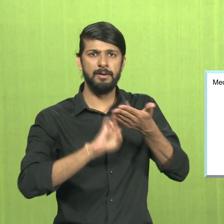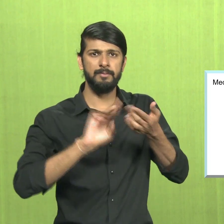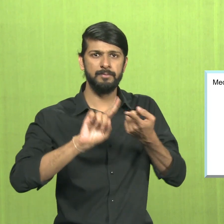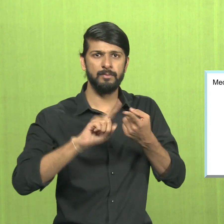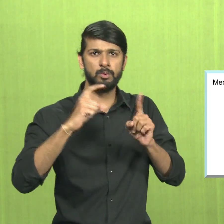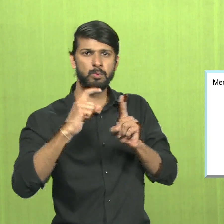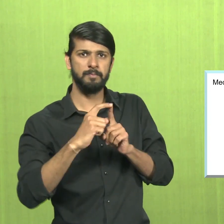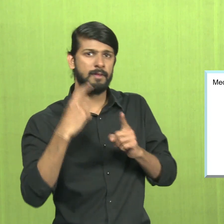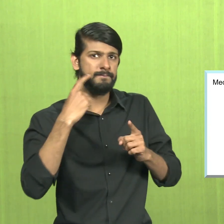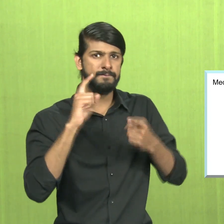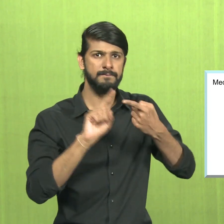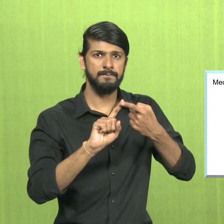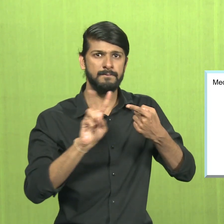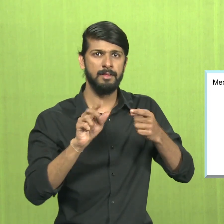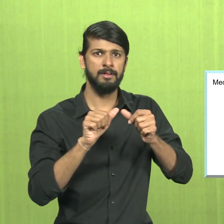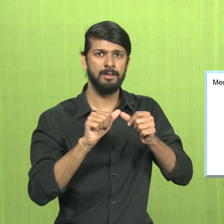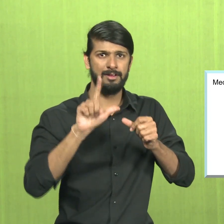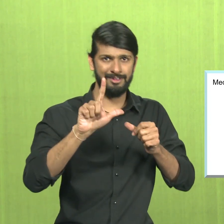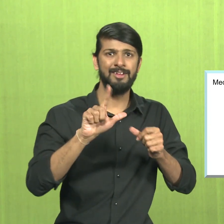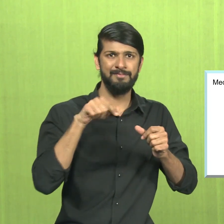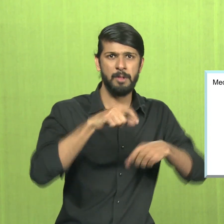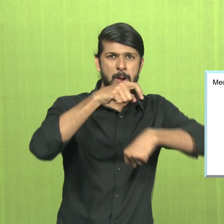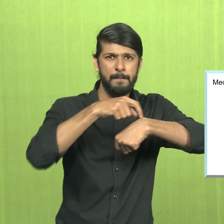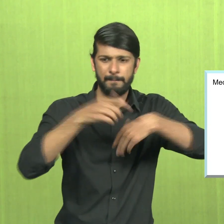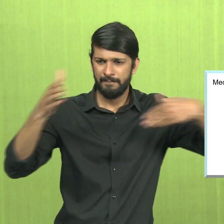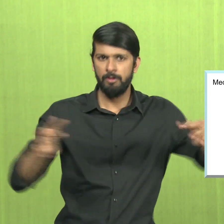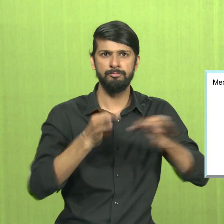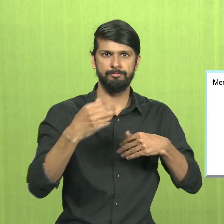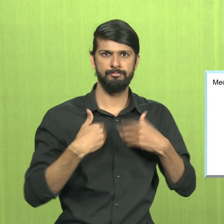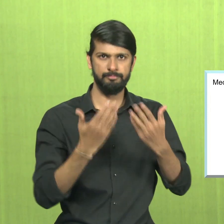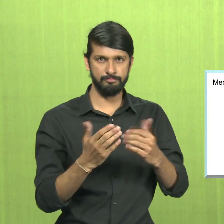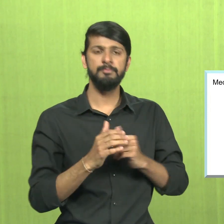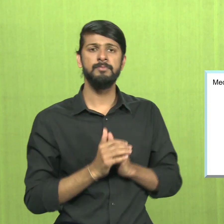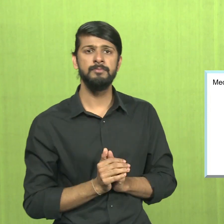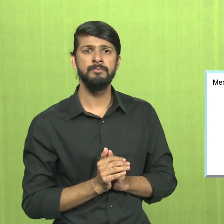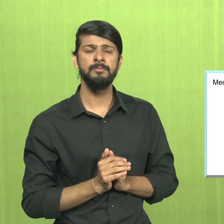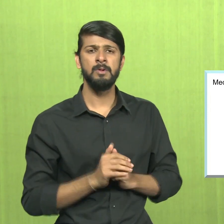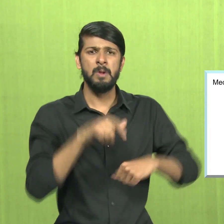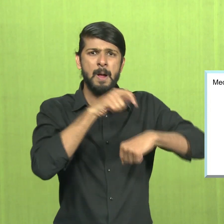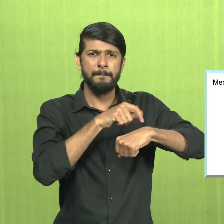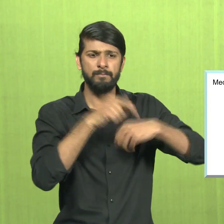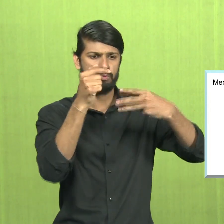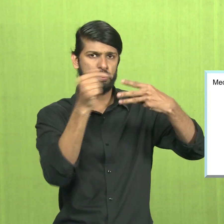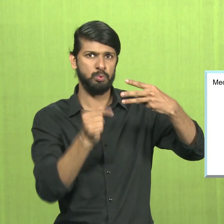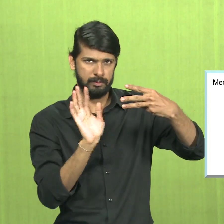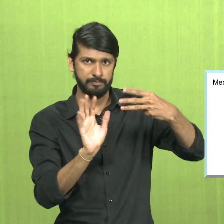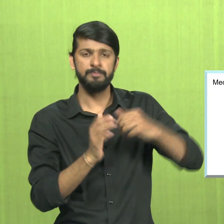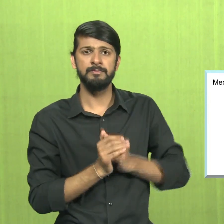हुआ था कि मिडिवल पीरियड अ को शुद्ध टाइमलाइन आफ इंडियन हिस्ट्री हस बीन ब्रोकन